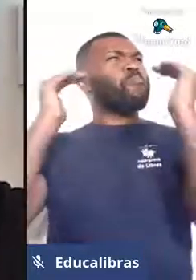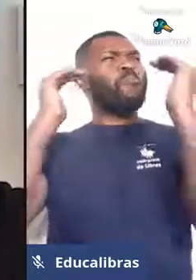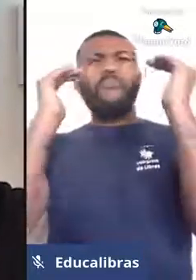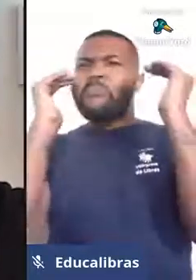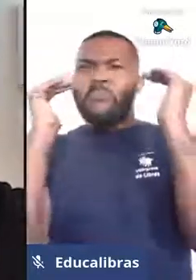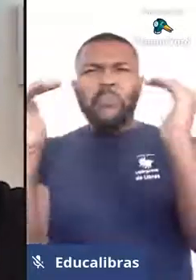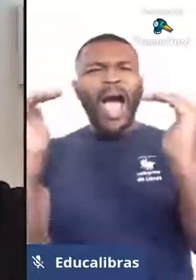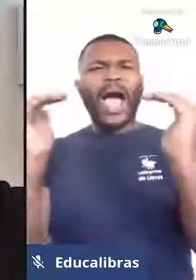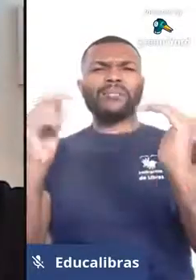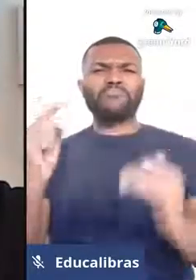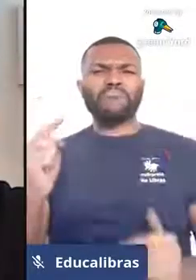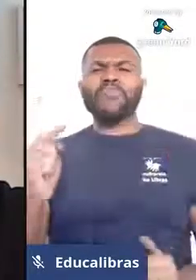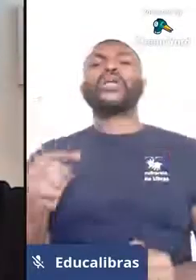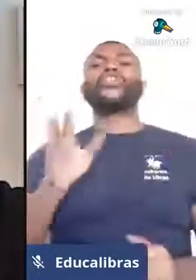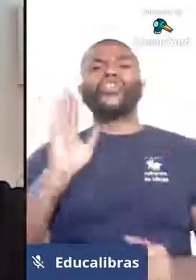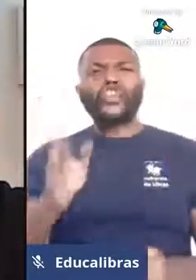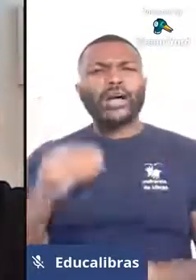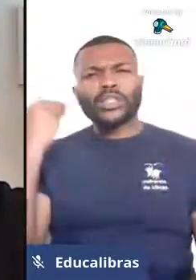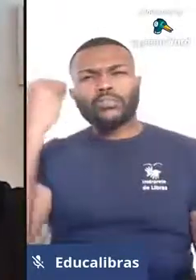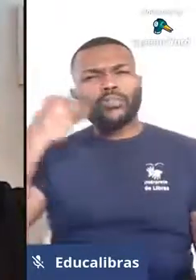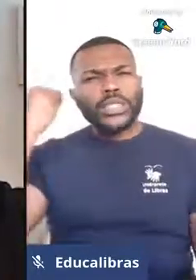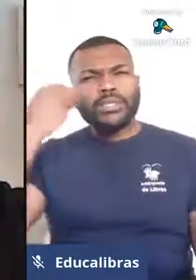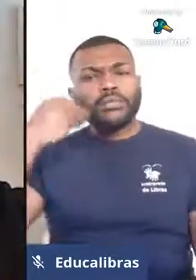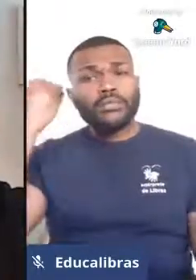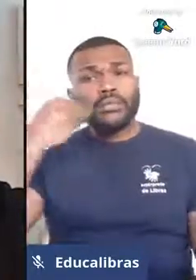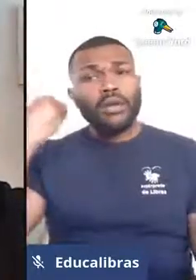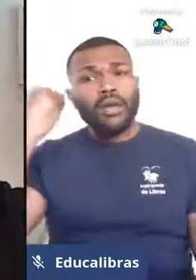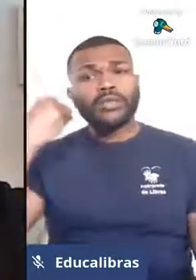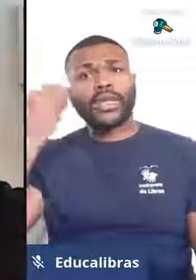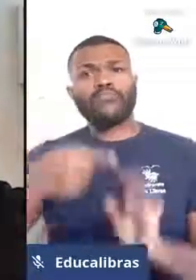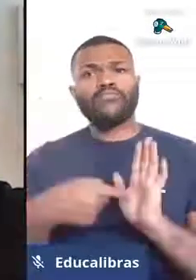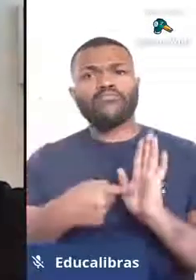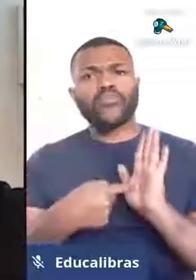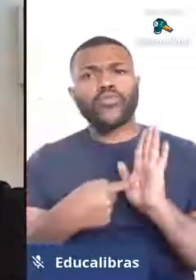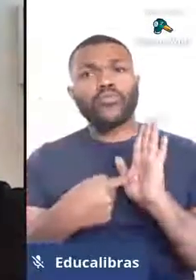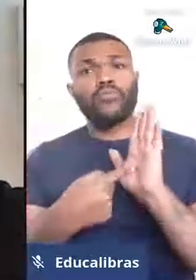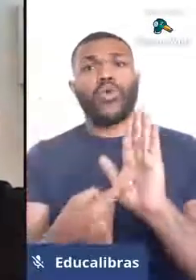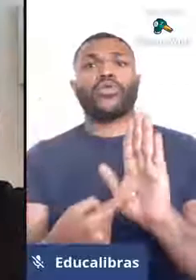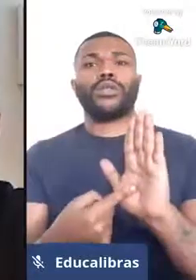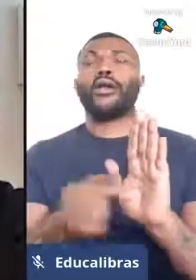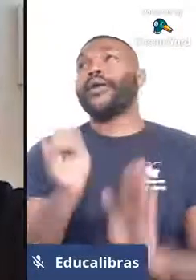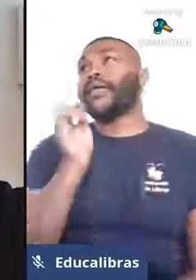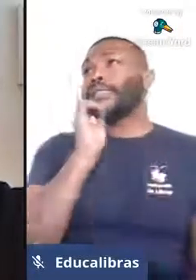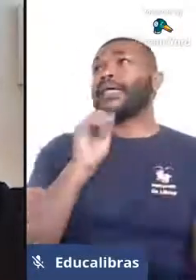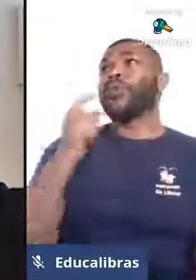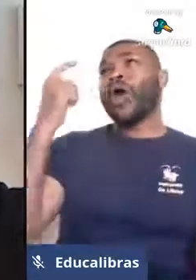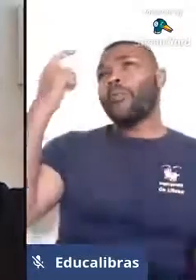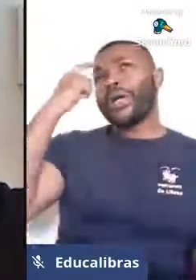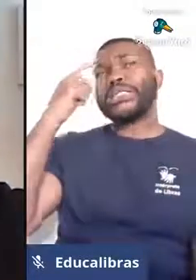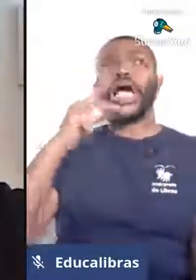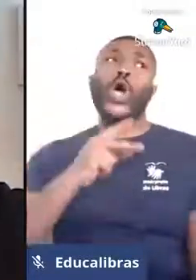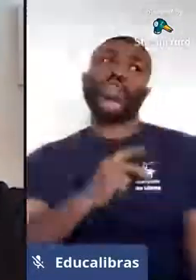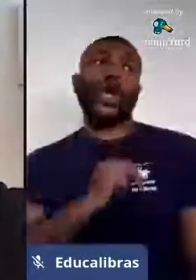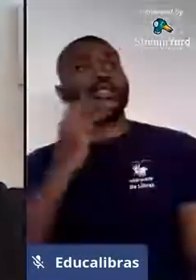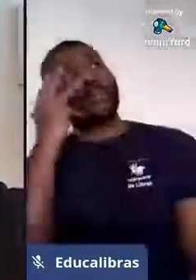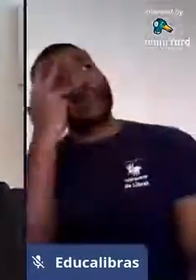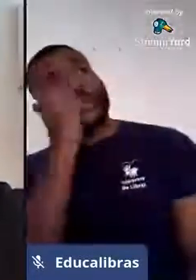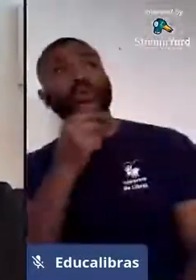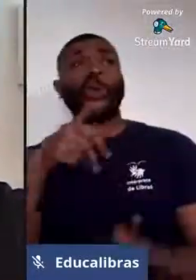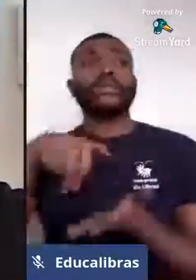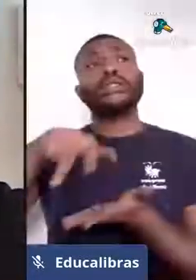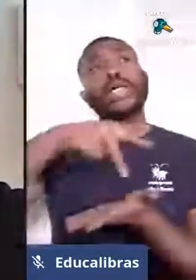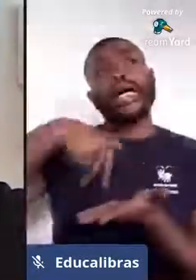transgressora, para não dar em nenhum momento aquela visão de olha que bonito, eles dançam